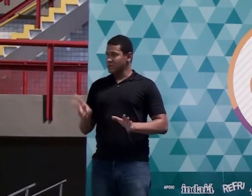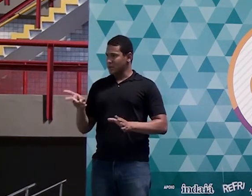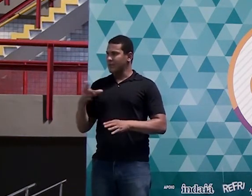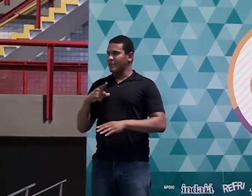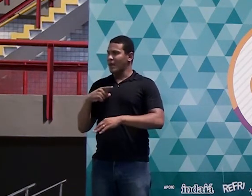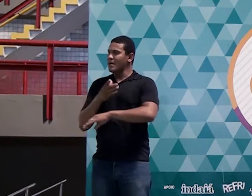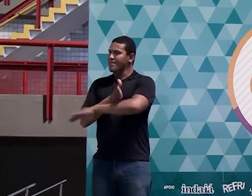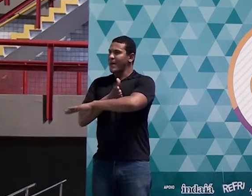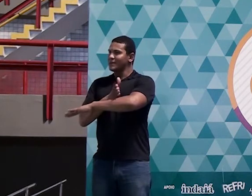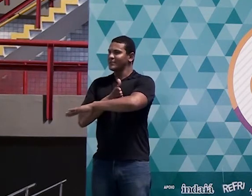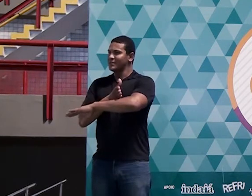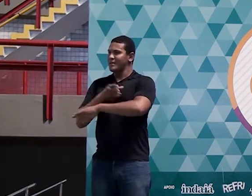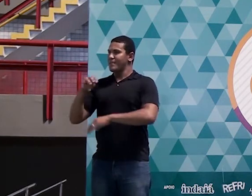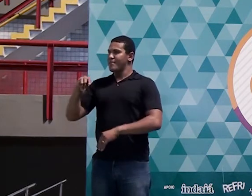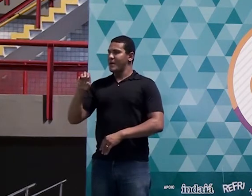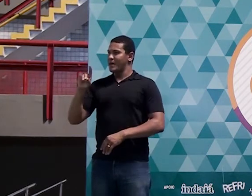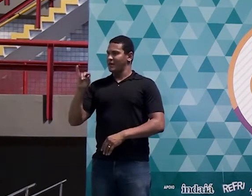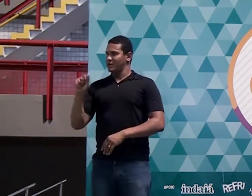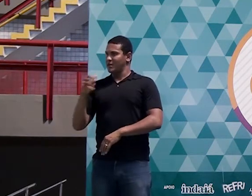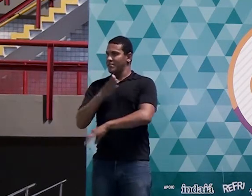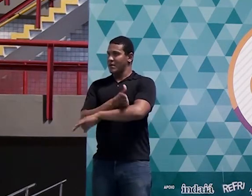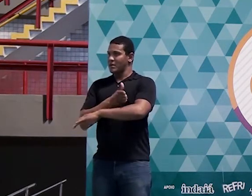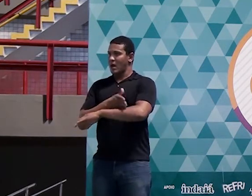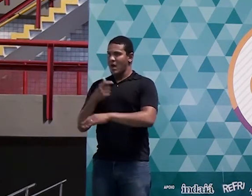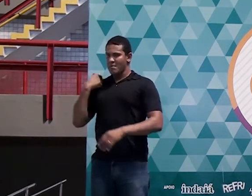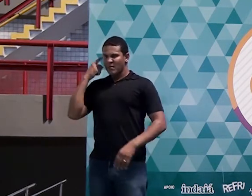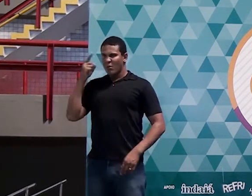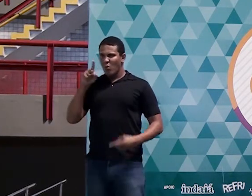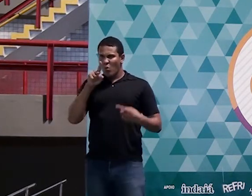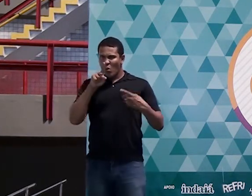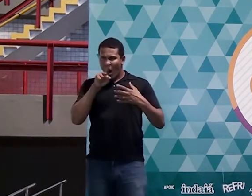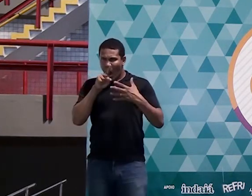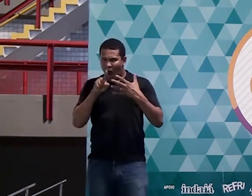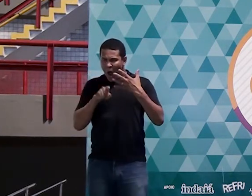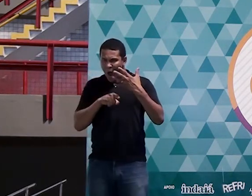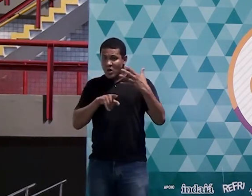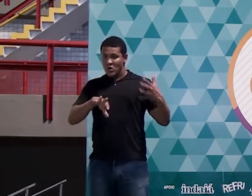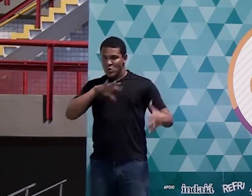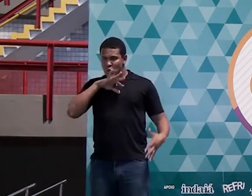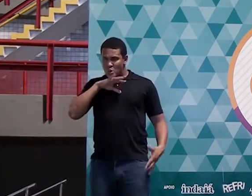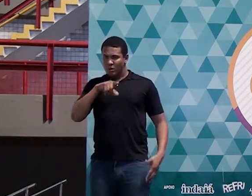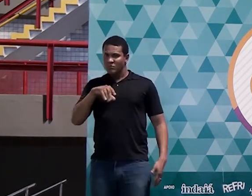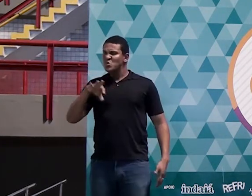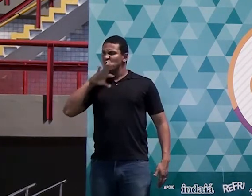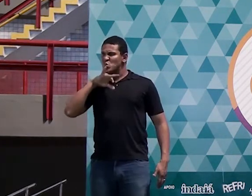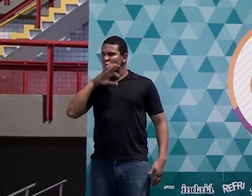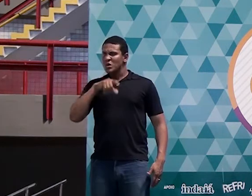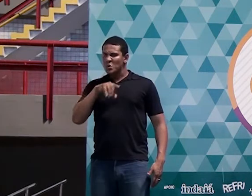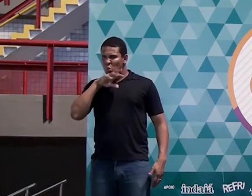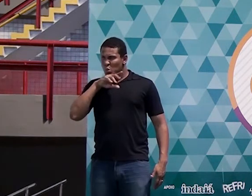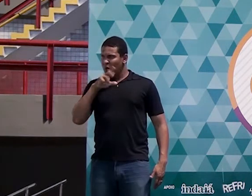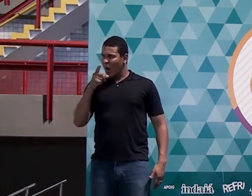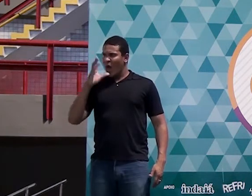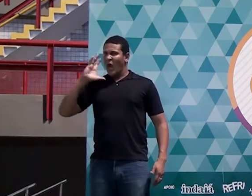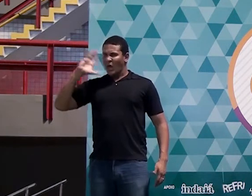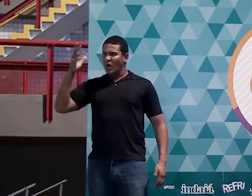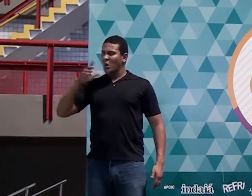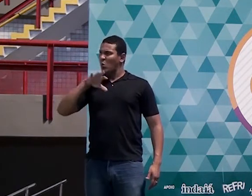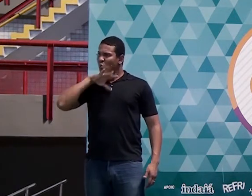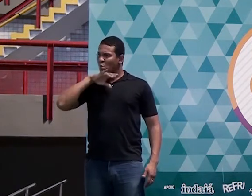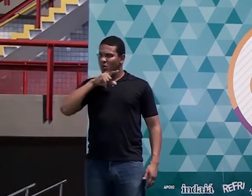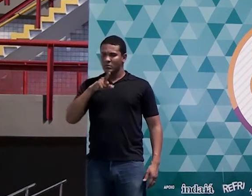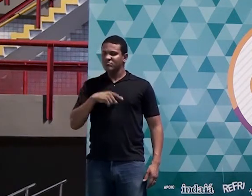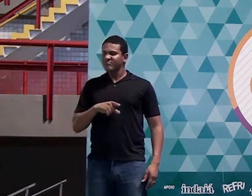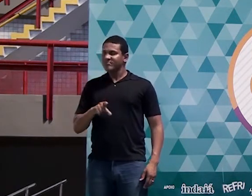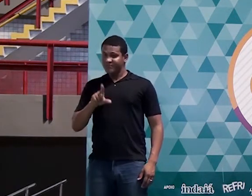Enem, eu vou marcar o item que disser que a igreja era ruim. E aí vai cair um item falando que a igreja tomava ações